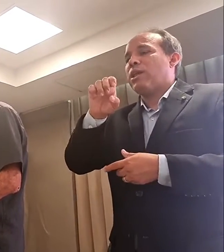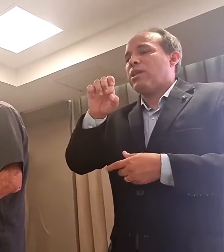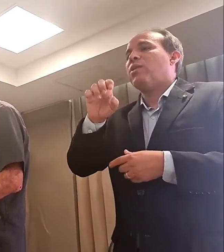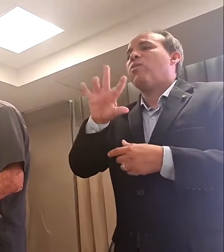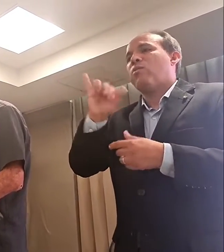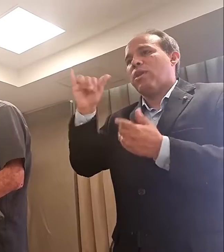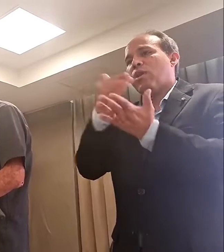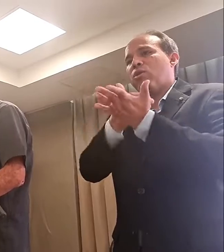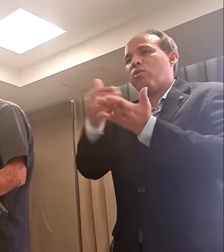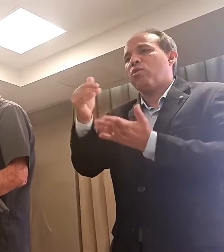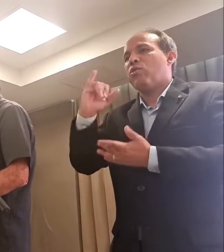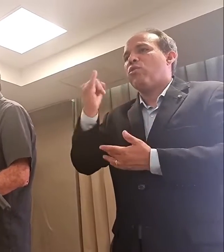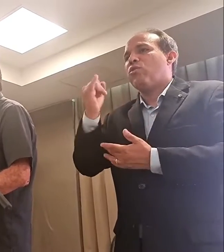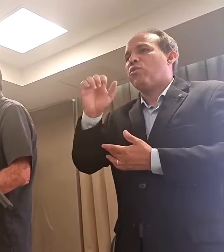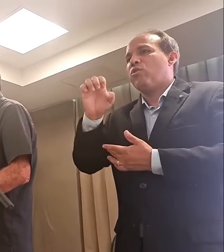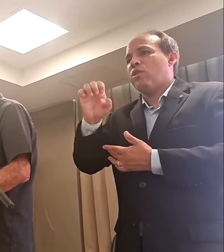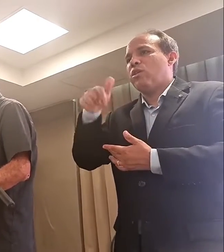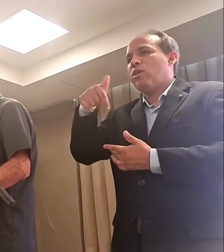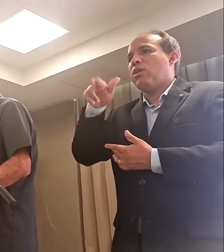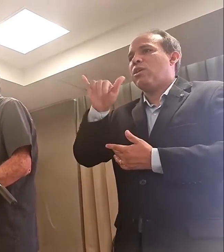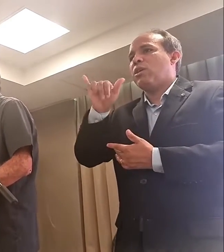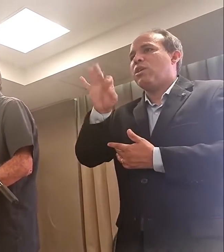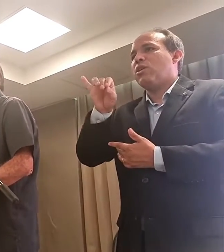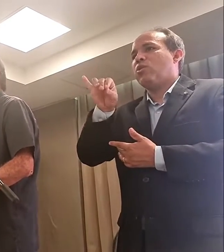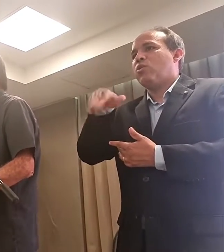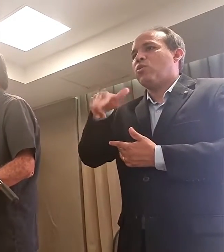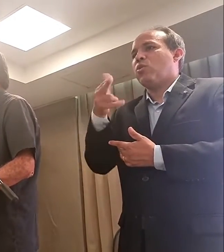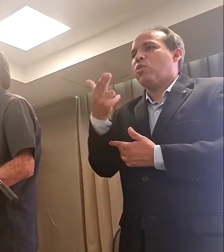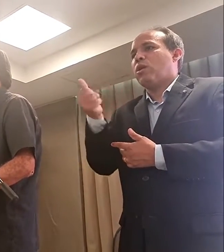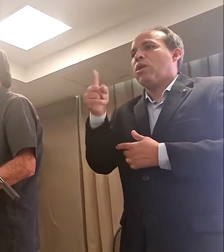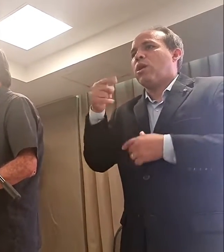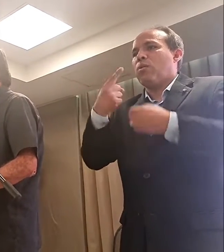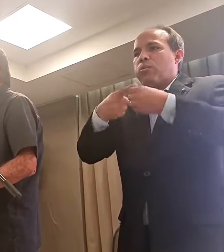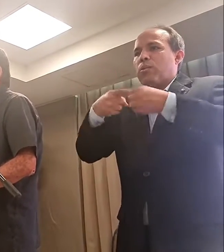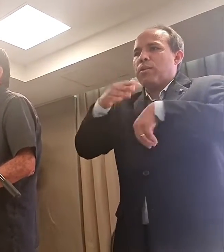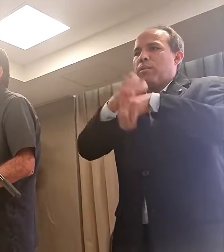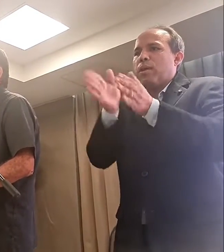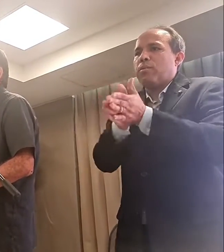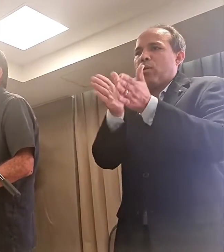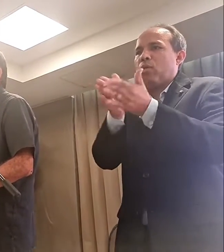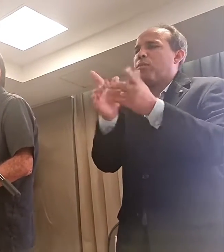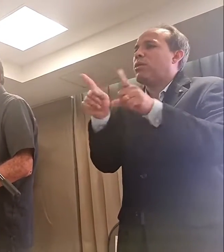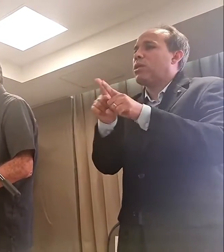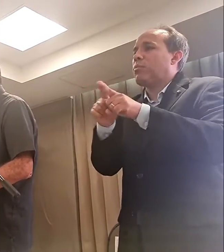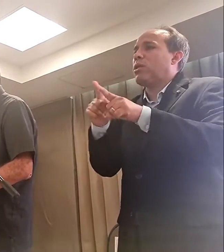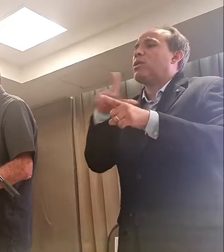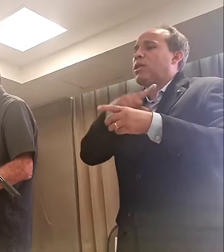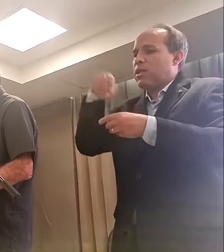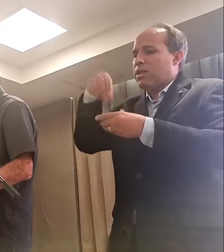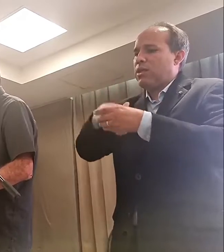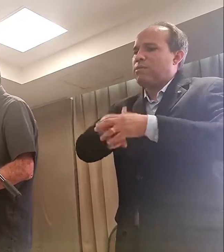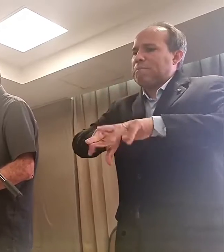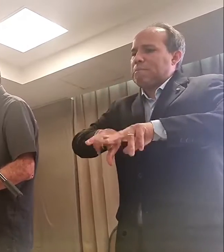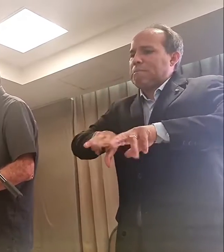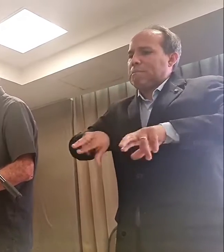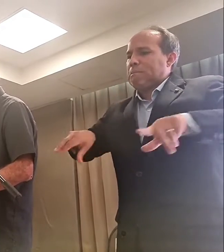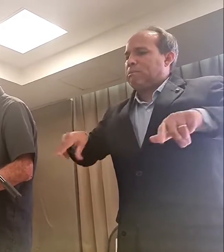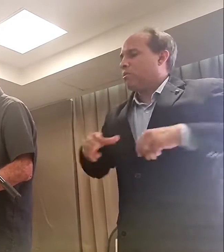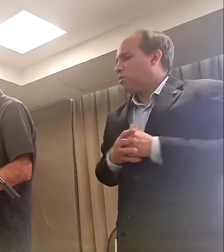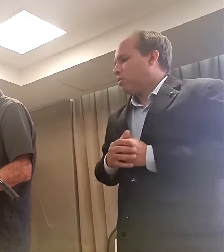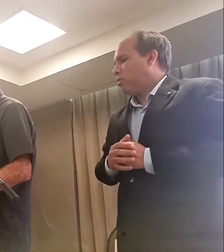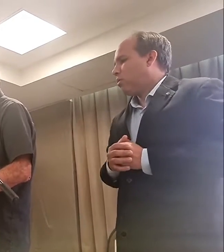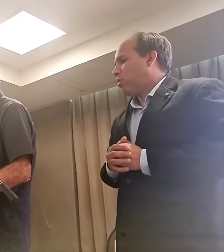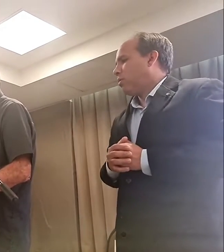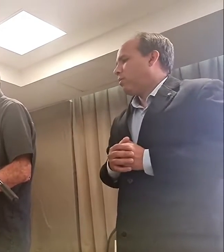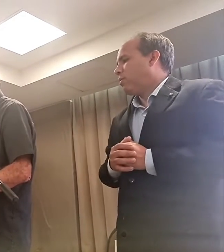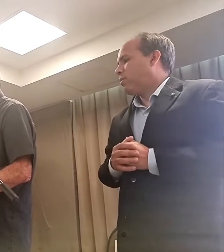Esse Vale do Jequitinhonha é a região mais pobre de Minas Gerais. Mais pobre e uma das mais ricas do mundo